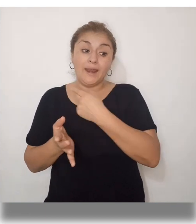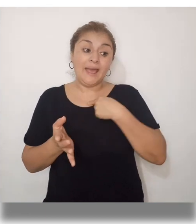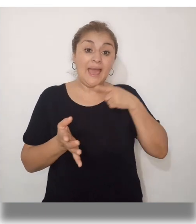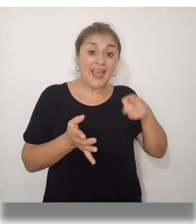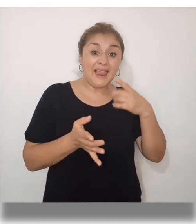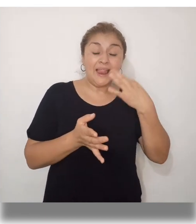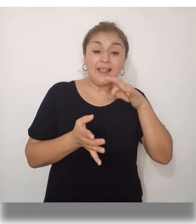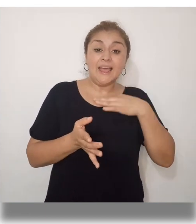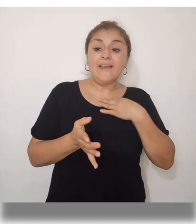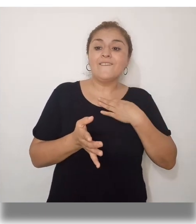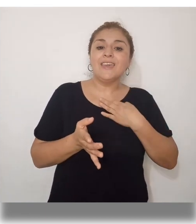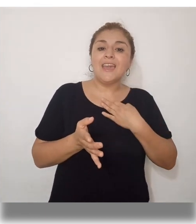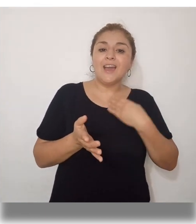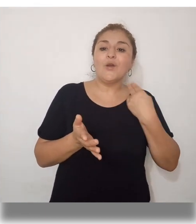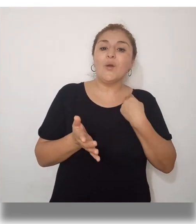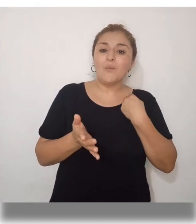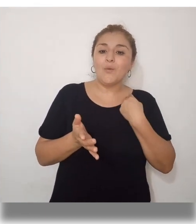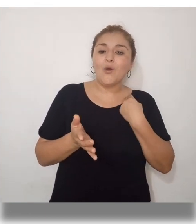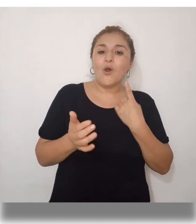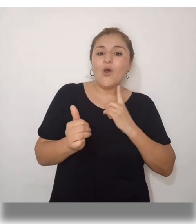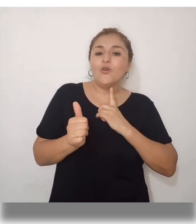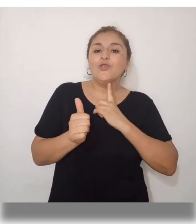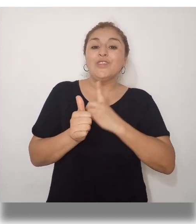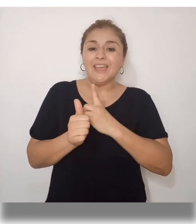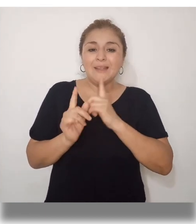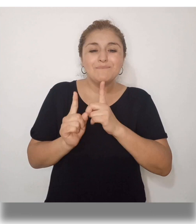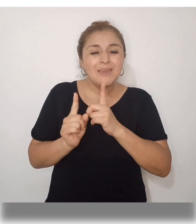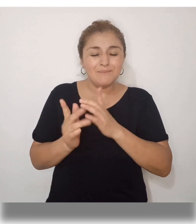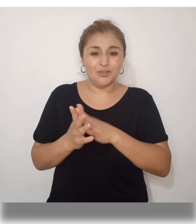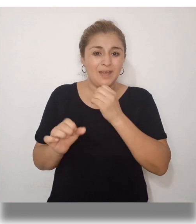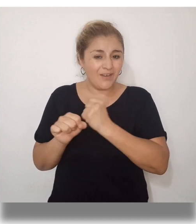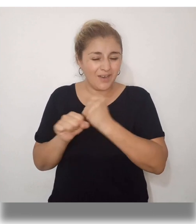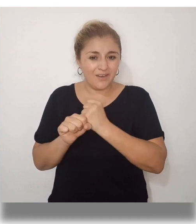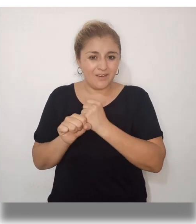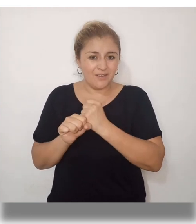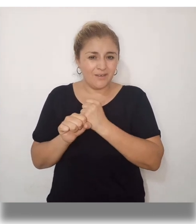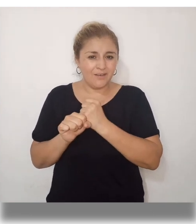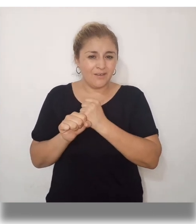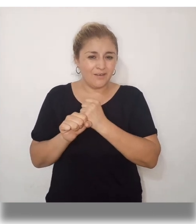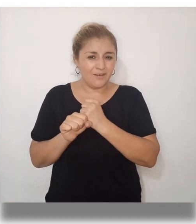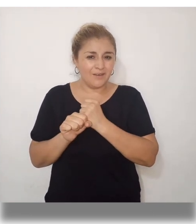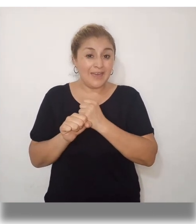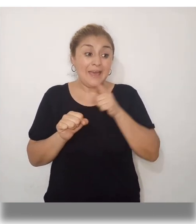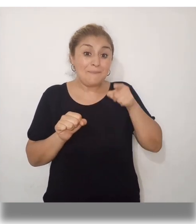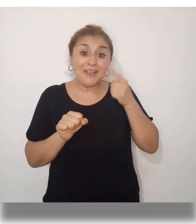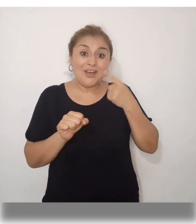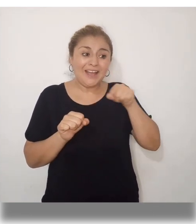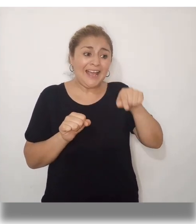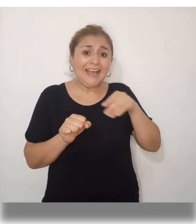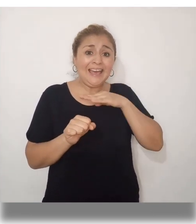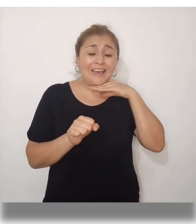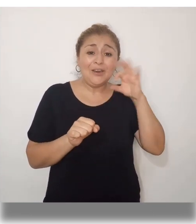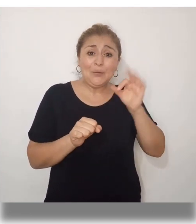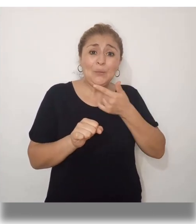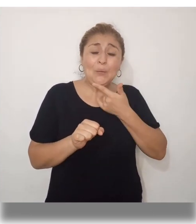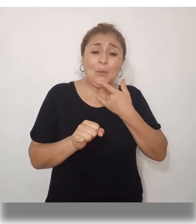las palabras de Dios para José para Josué fueron yo voy a estar con vos donde quiera